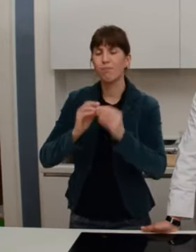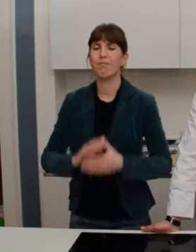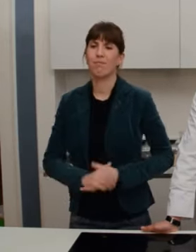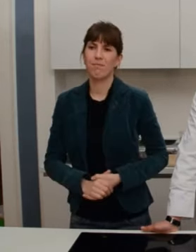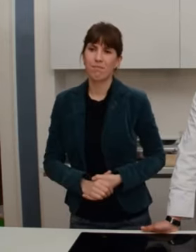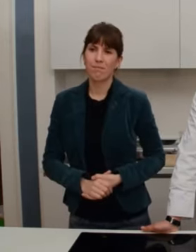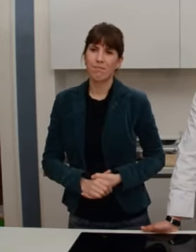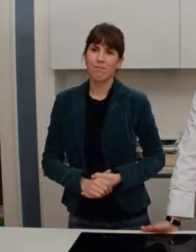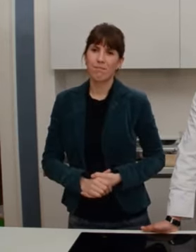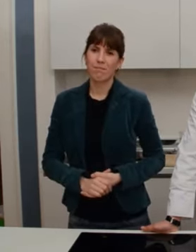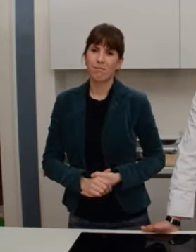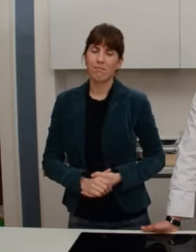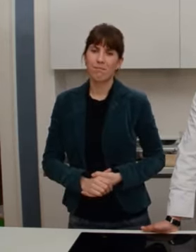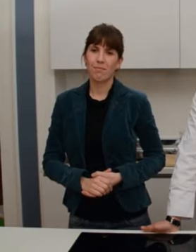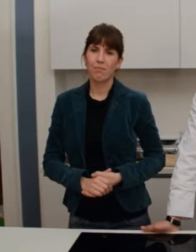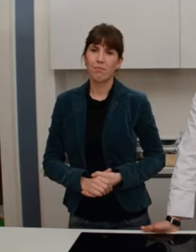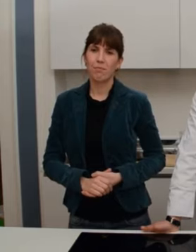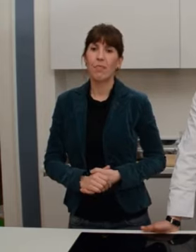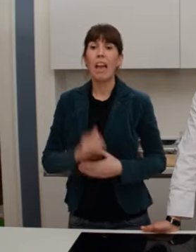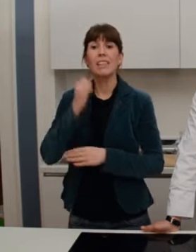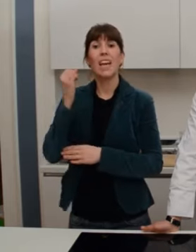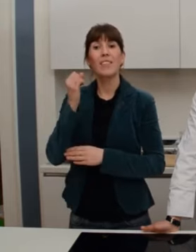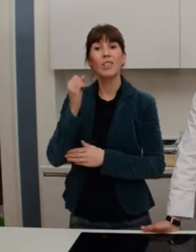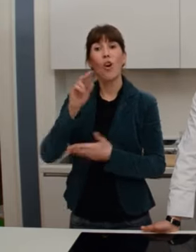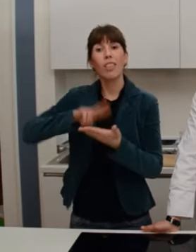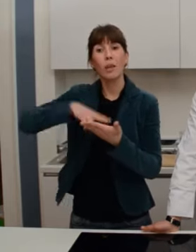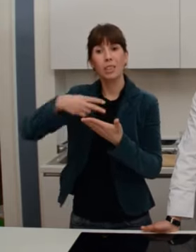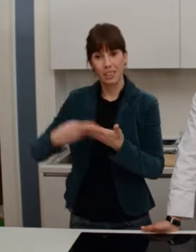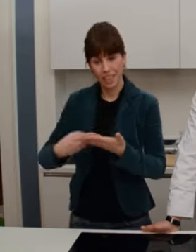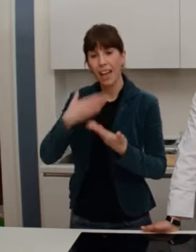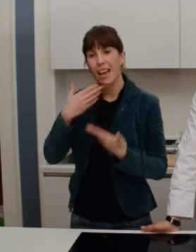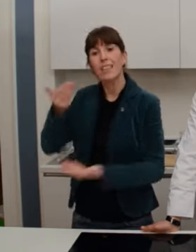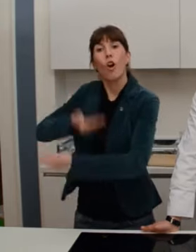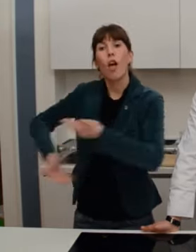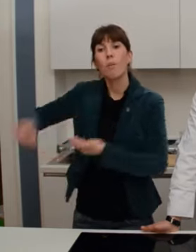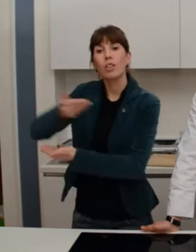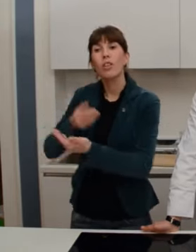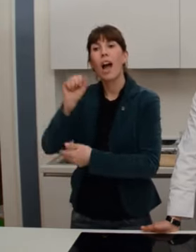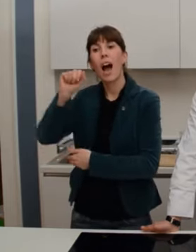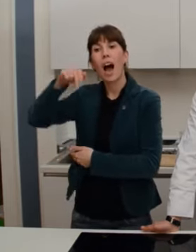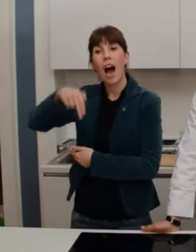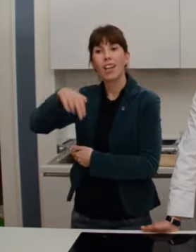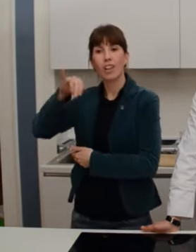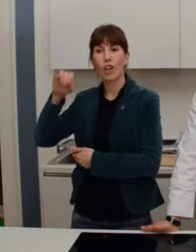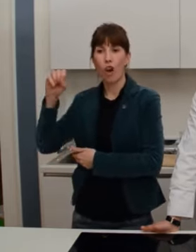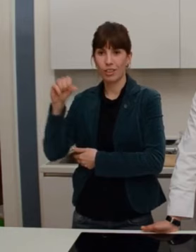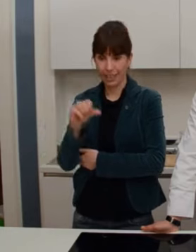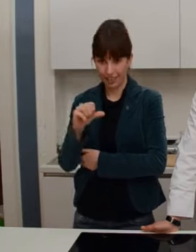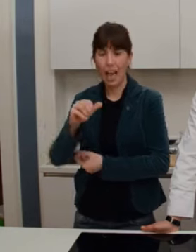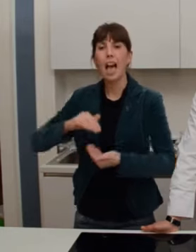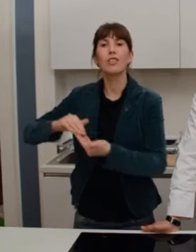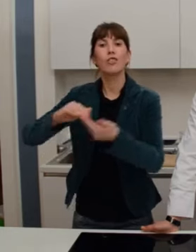possibili il servizio di interpretariato sarà fornito in collaborazione con Agos associazione interpreti di lingua